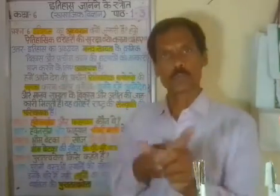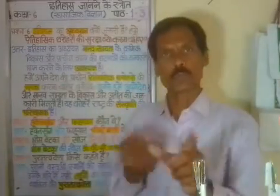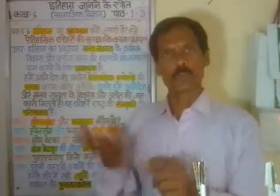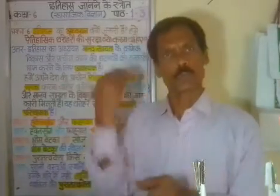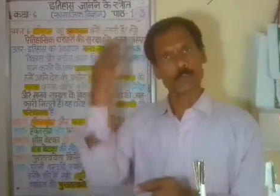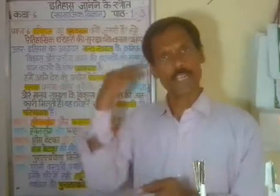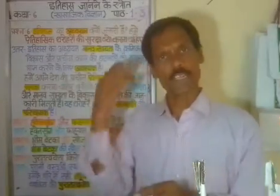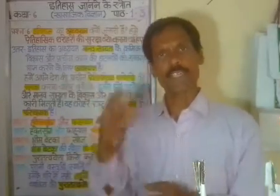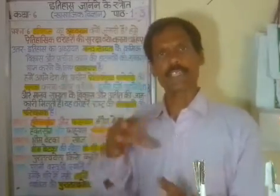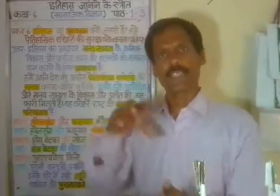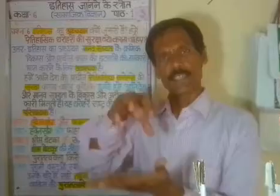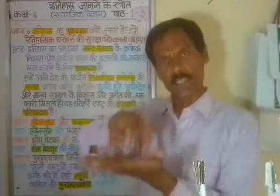पुराने